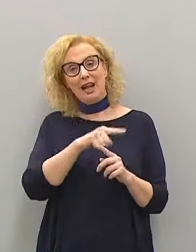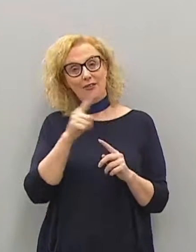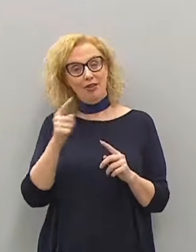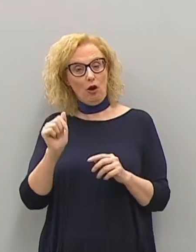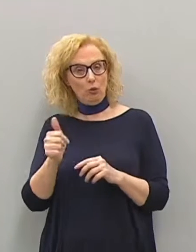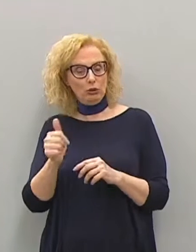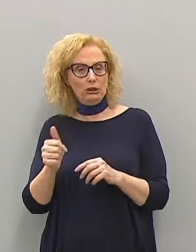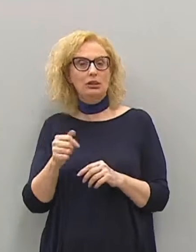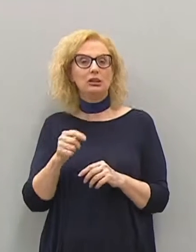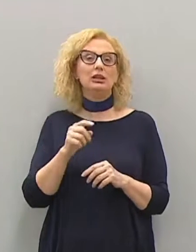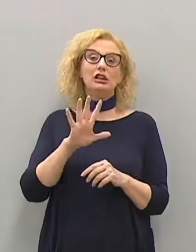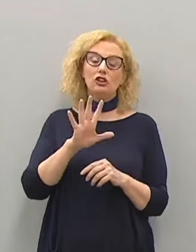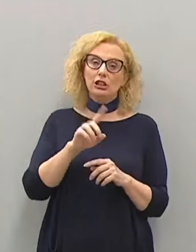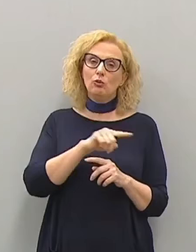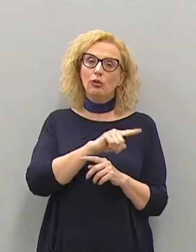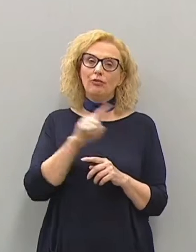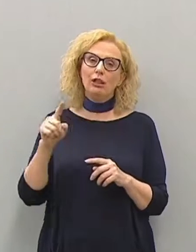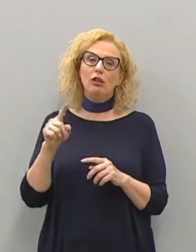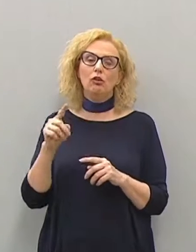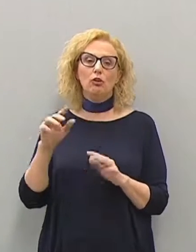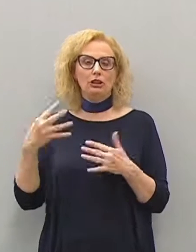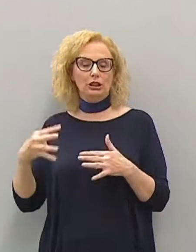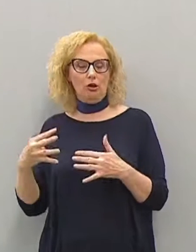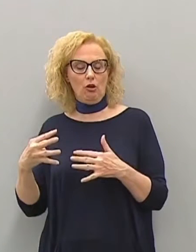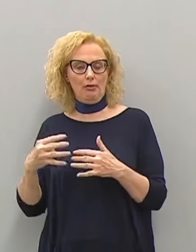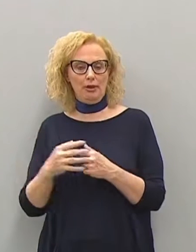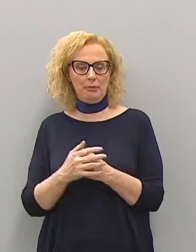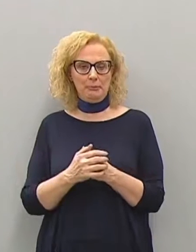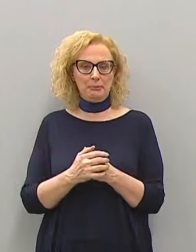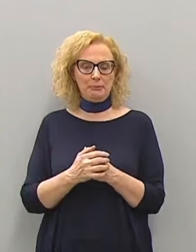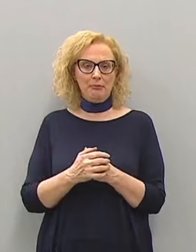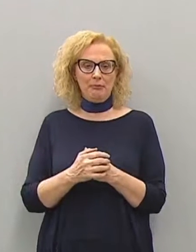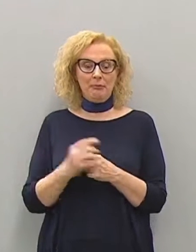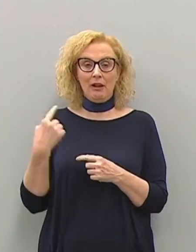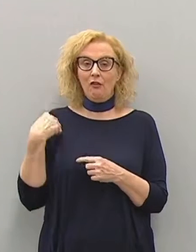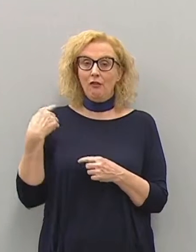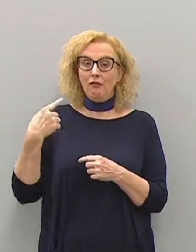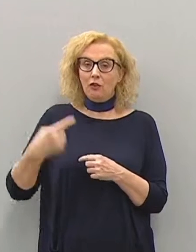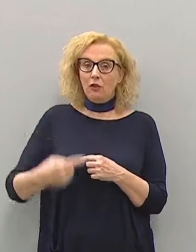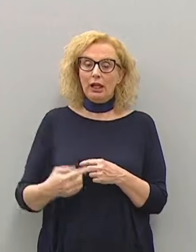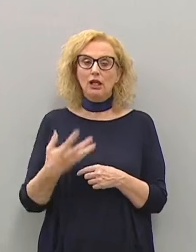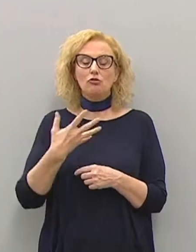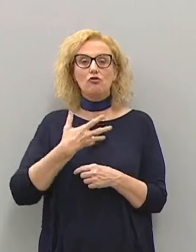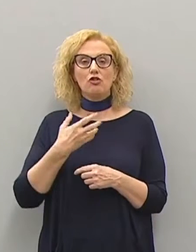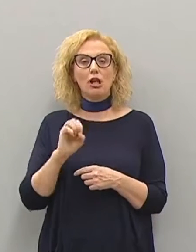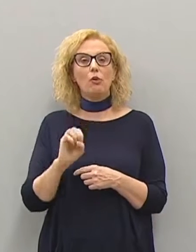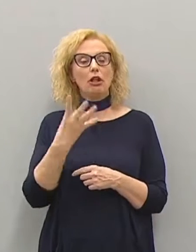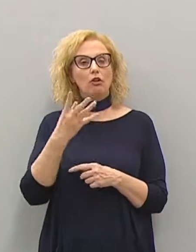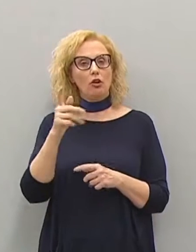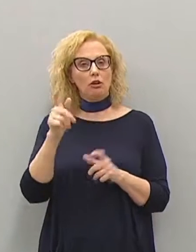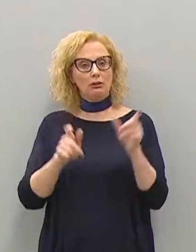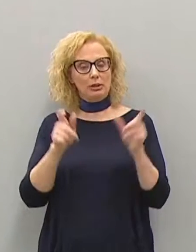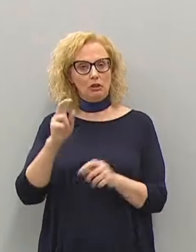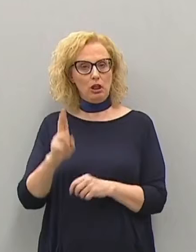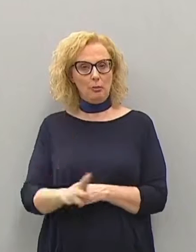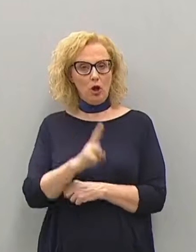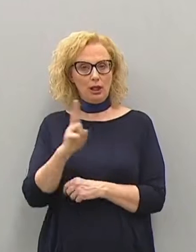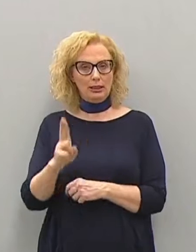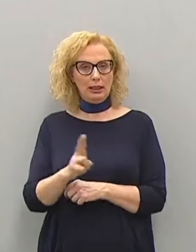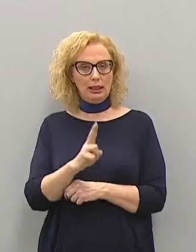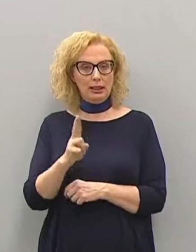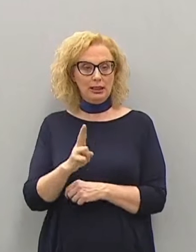tra i 14 e il 19 purtroppo ad oggi registriamo 14 decessi che sono appunto avvenuti tra